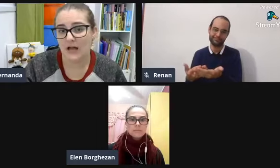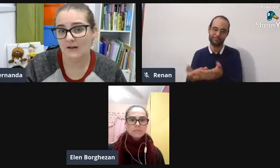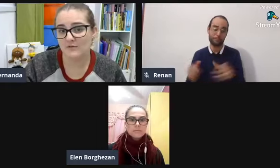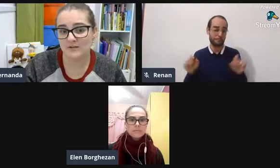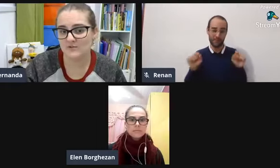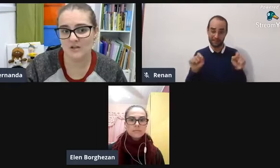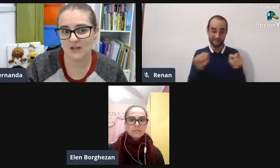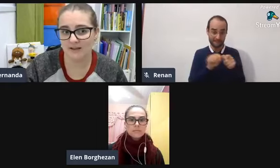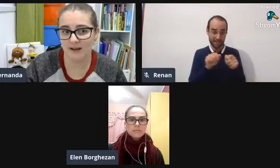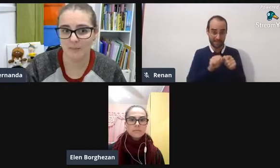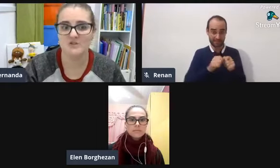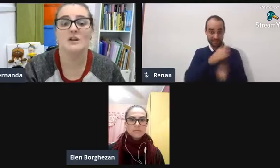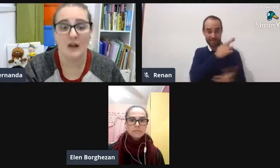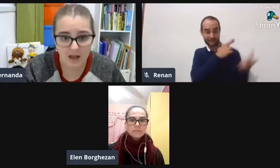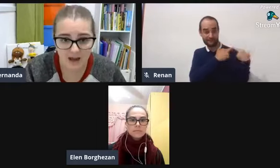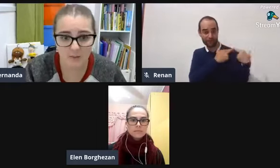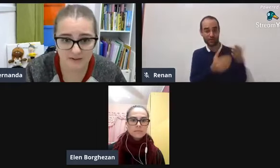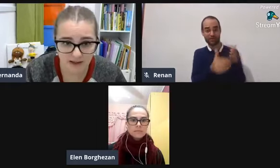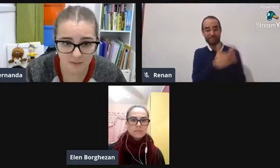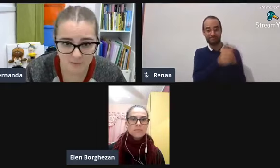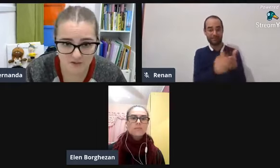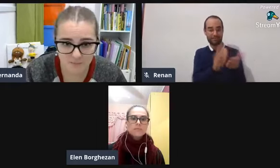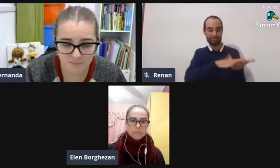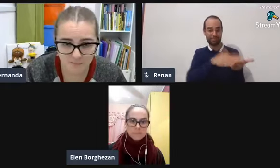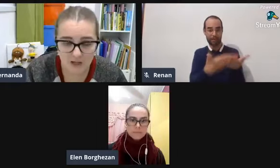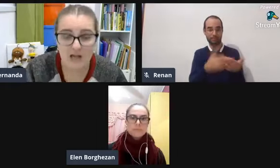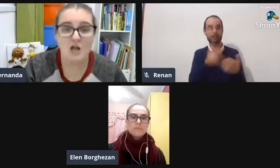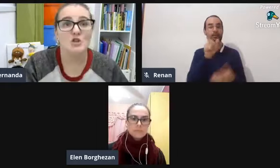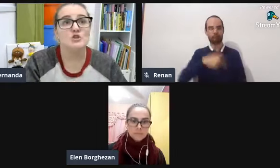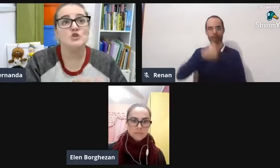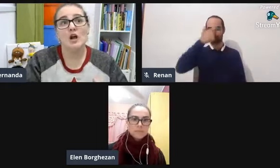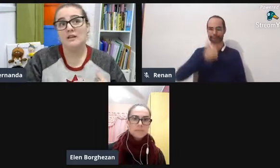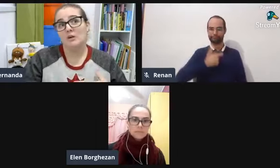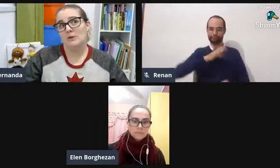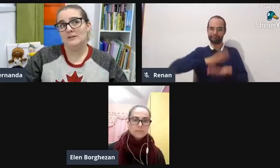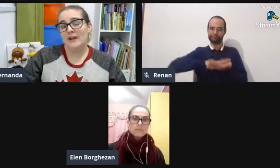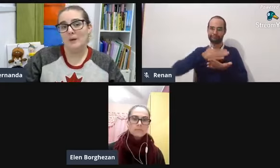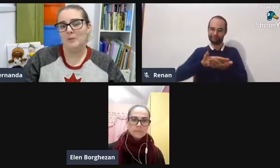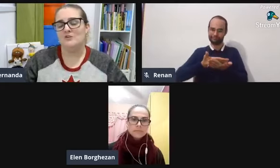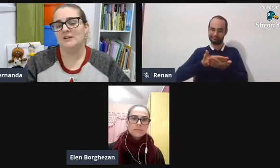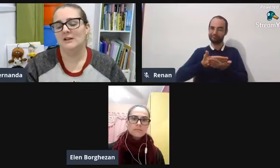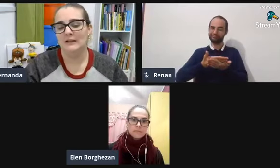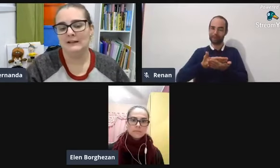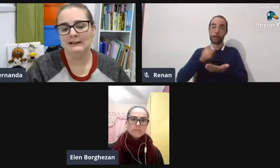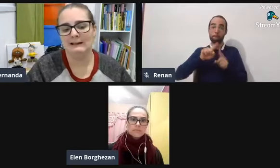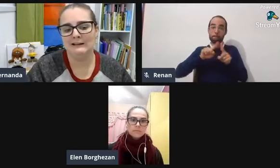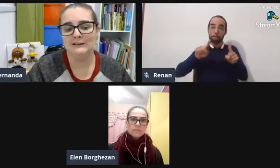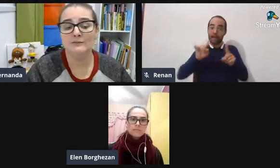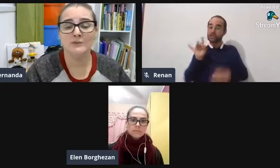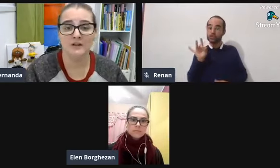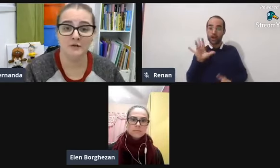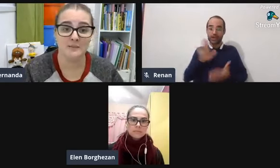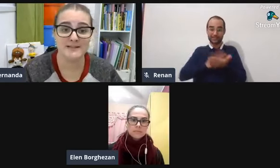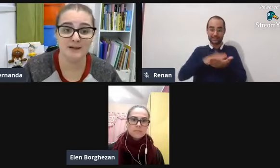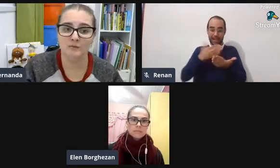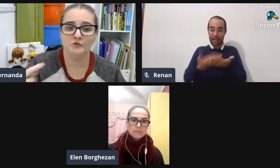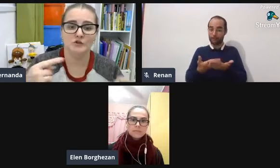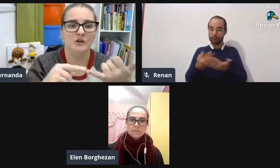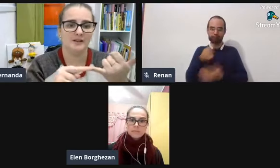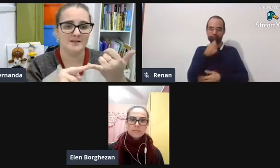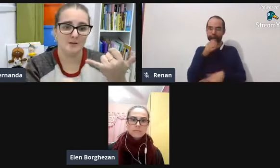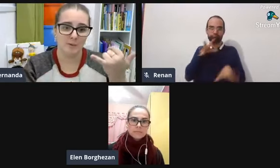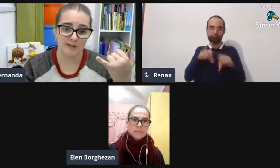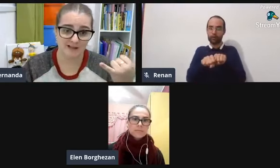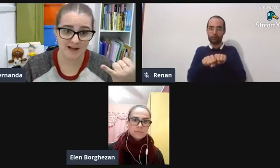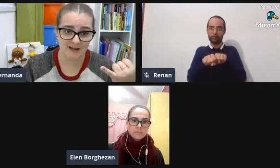fazendo a função de guia intérprete é o intérprete. Só que o intérprete, ele não tem formação